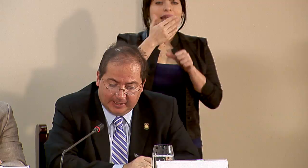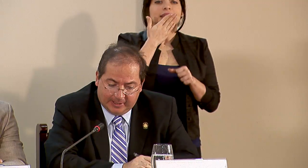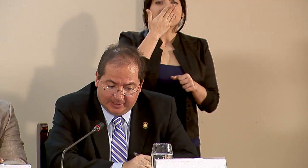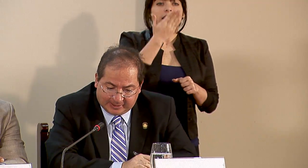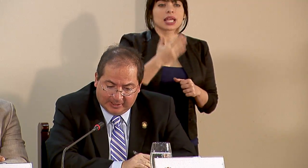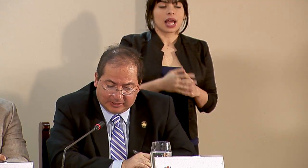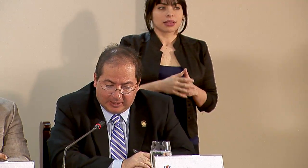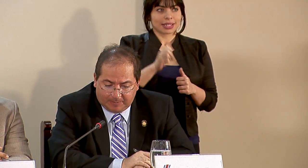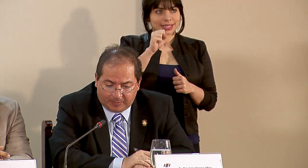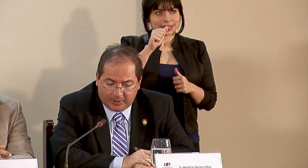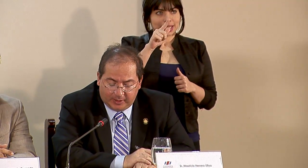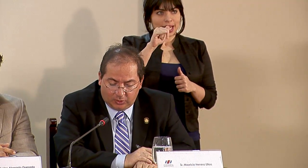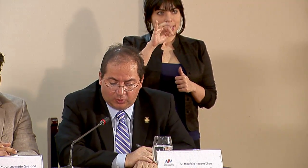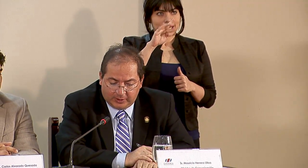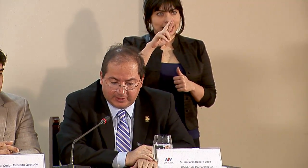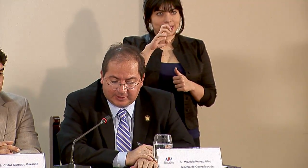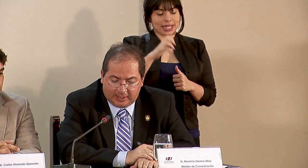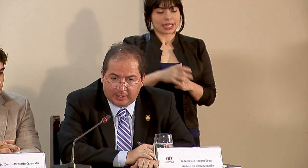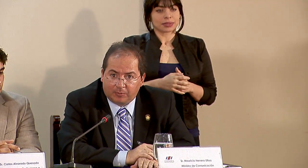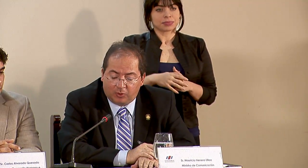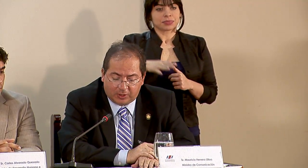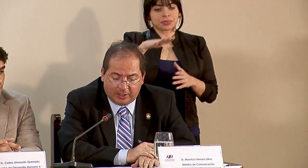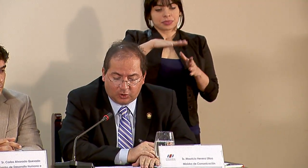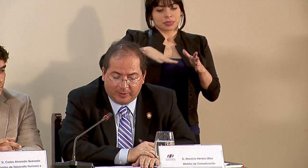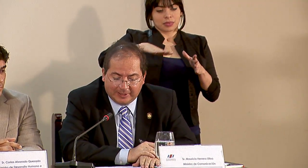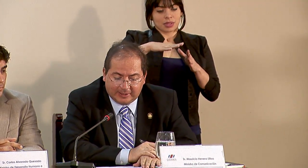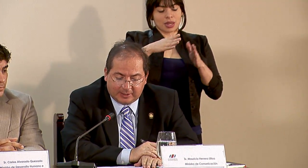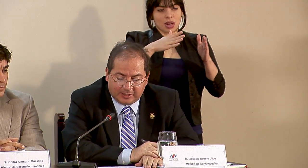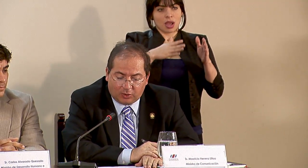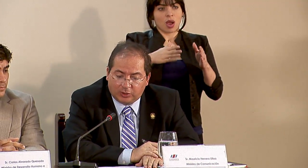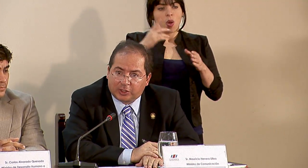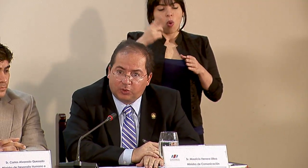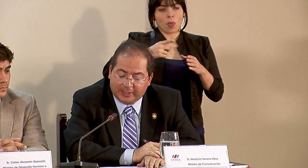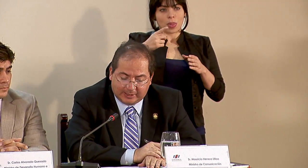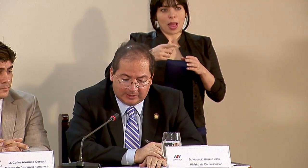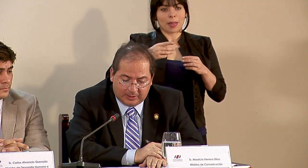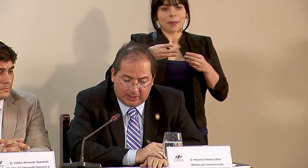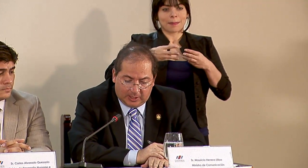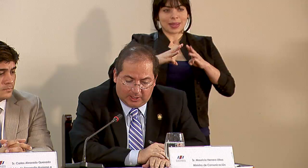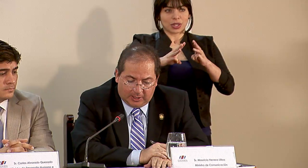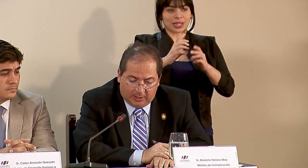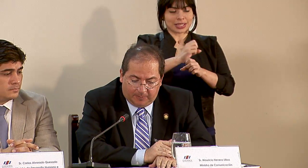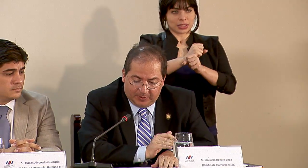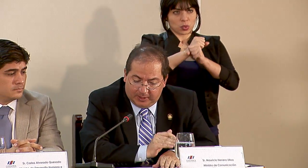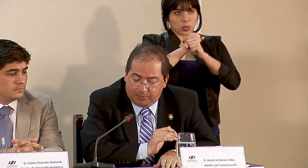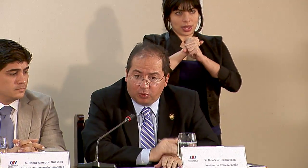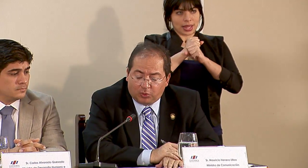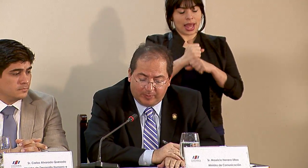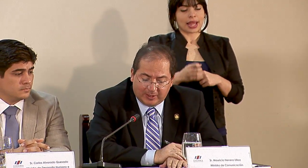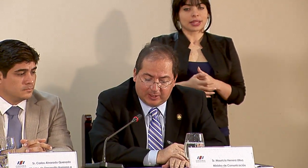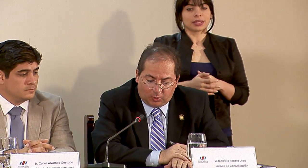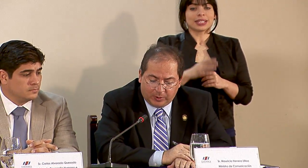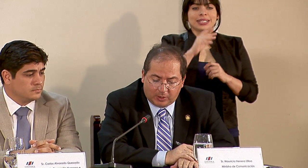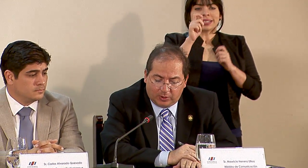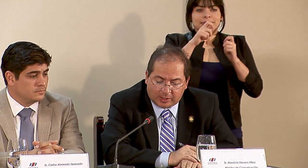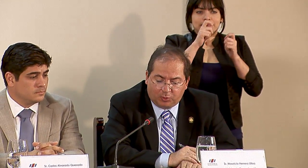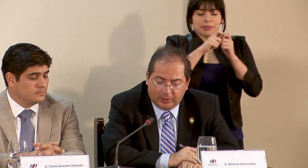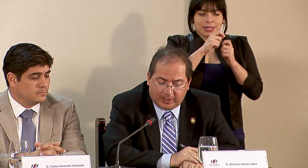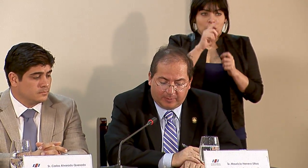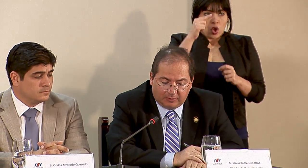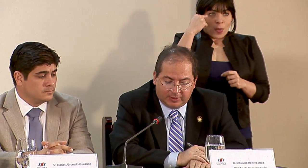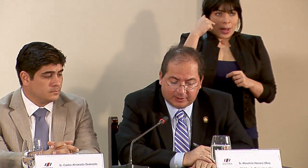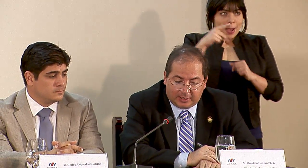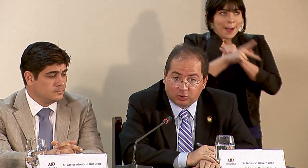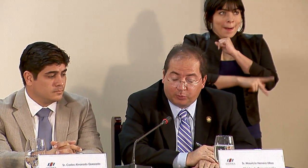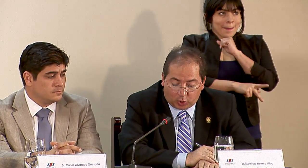de Salitre. En donde se están ordenando medidas de diálogo y seguridad. Y, puntualmente, el Gobierno de la